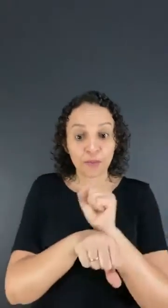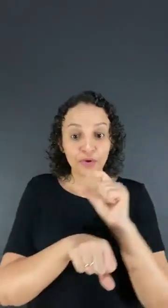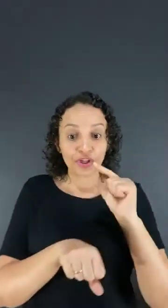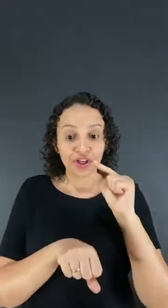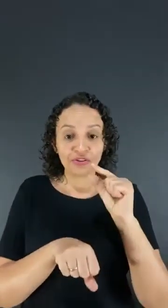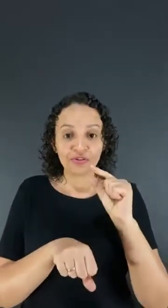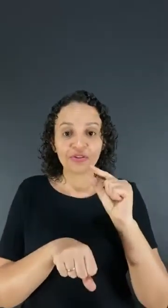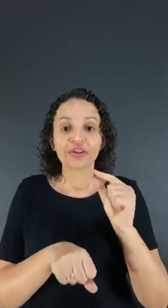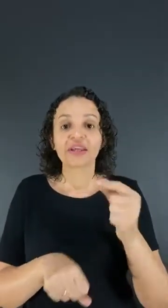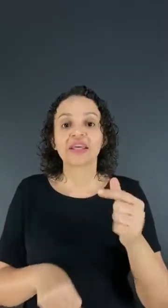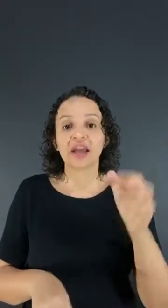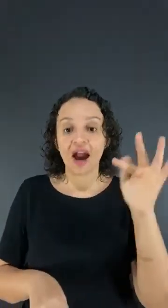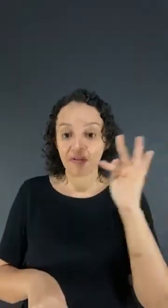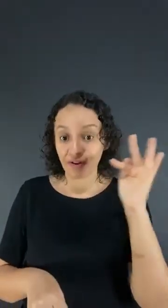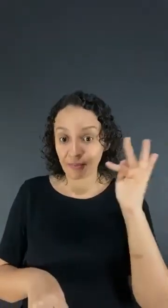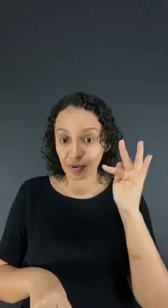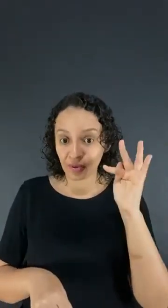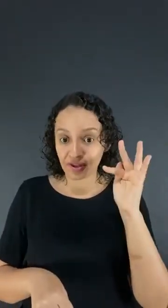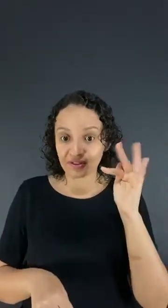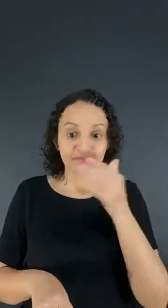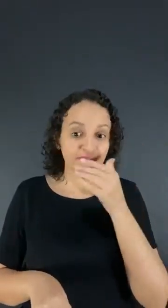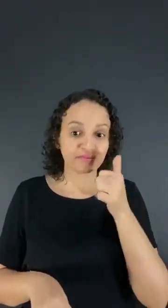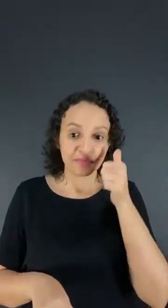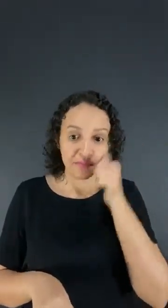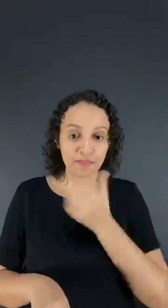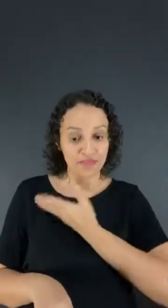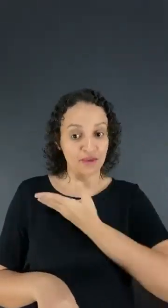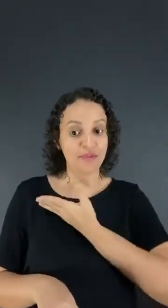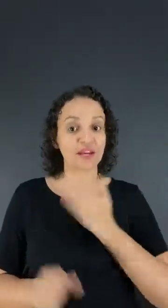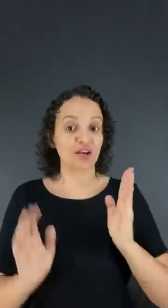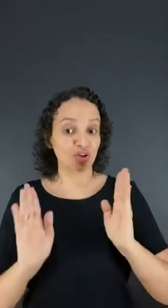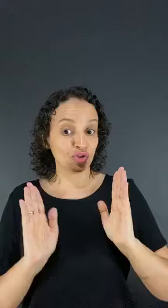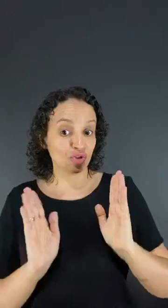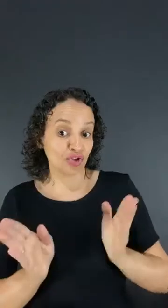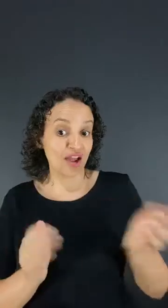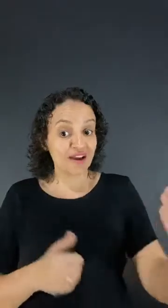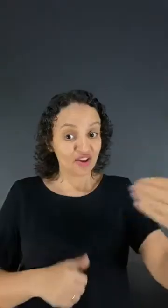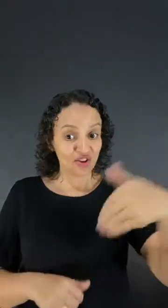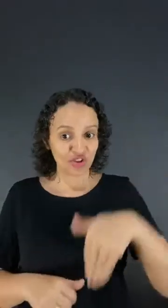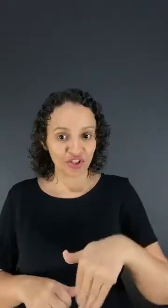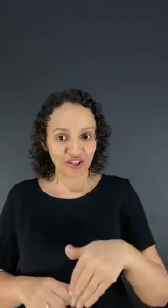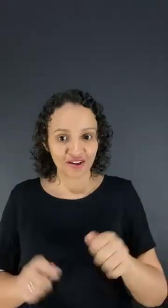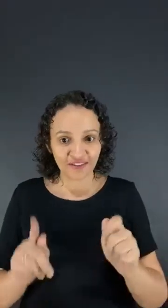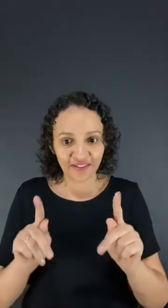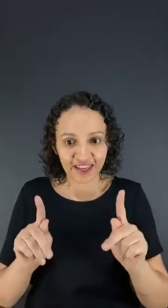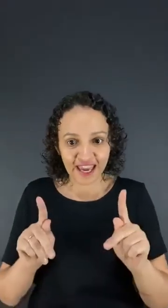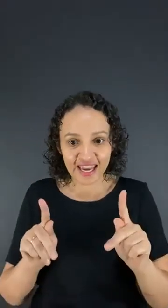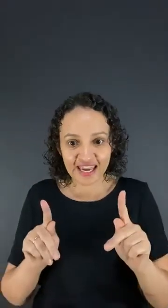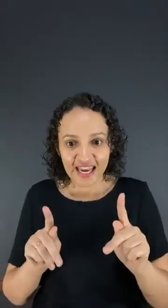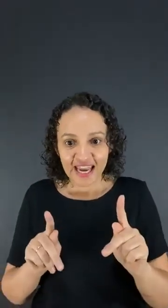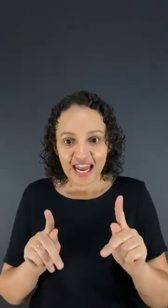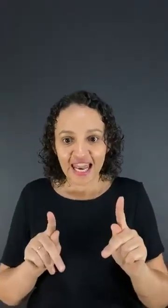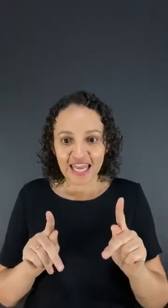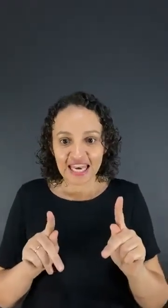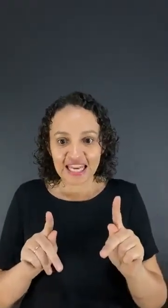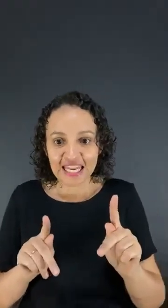Vamos esperar um pouquinho que a Fabiola, minha amiga, já chega,